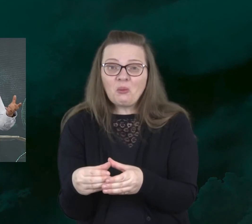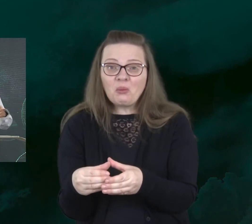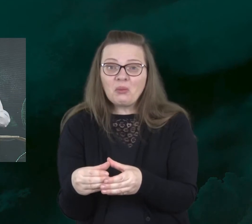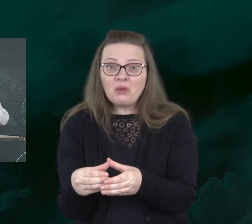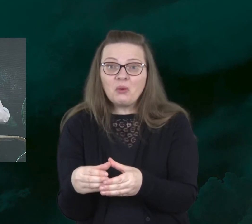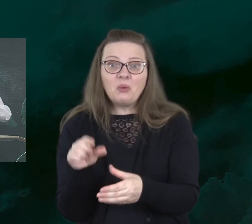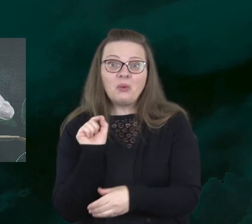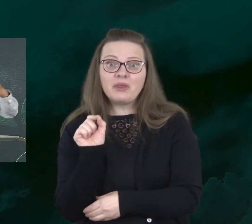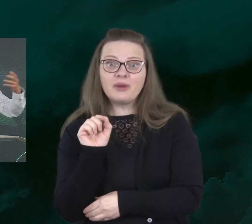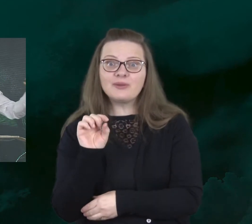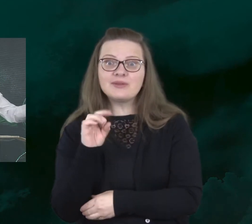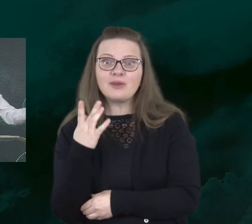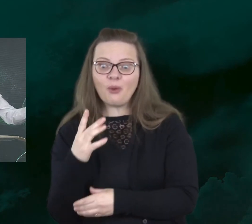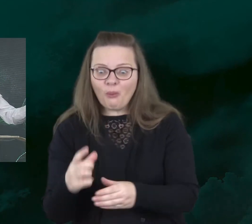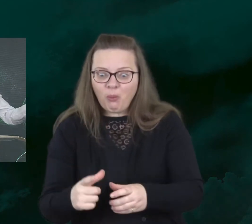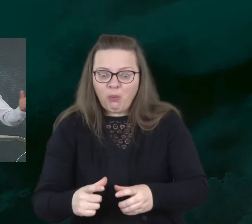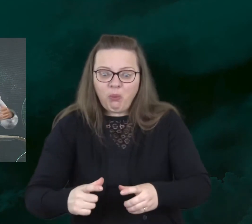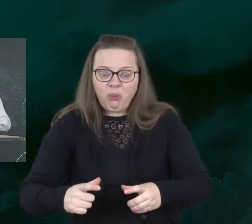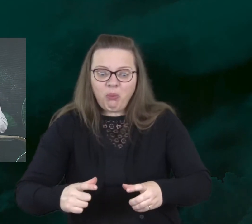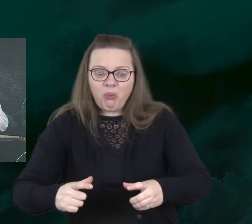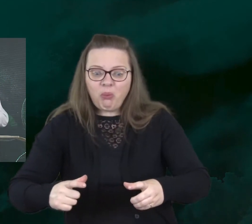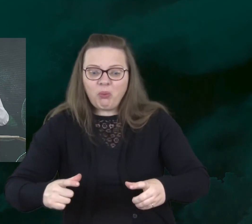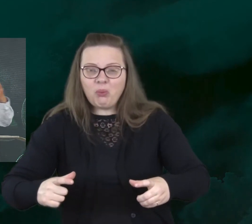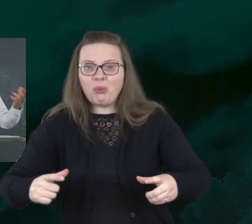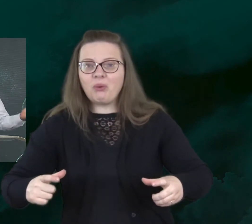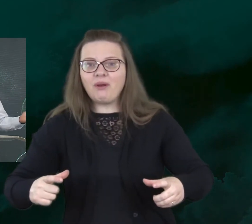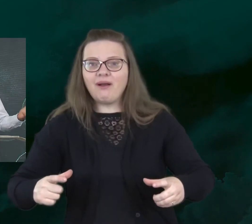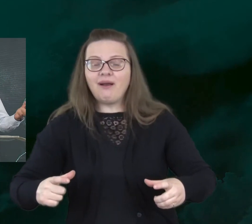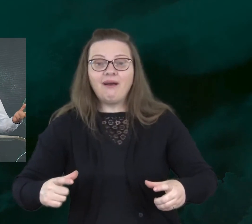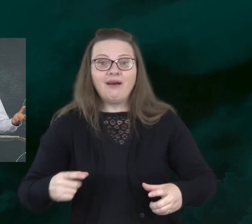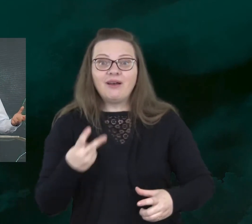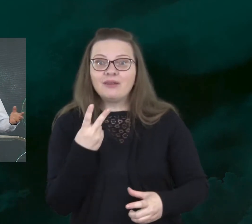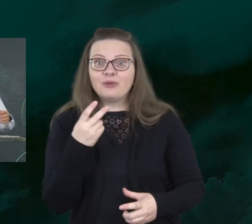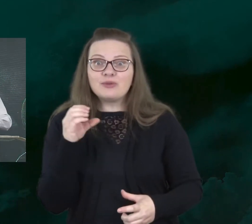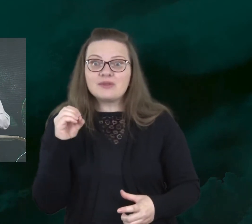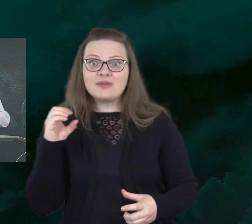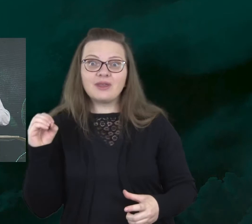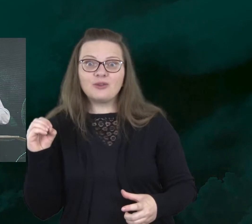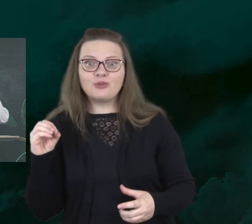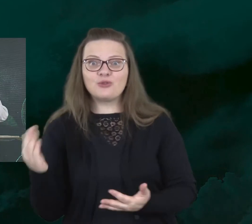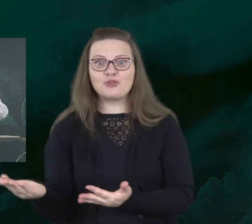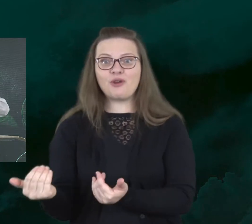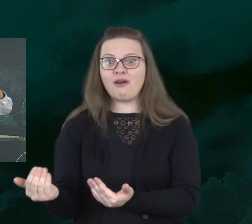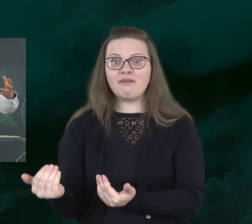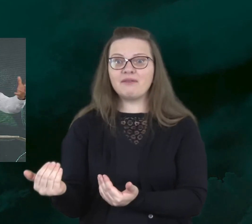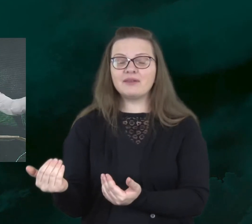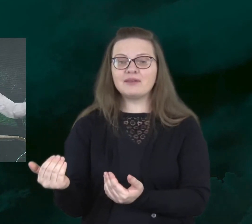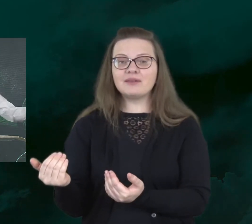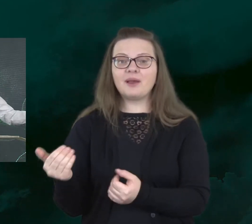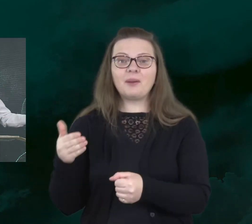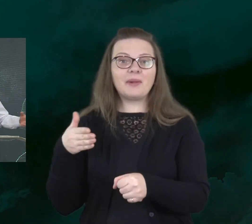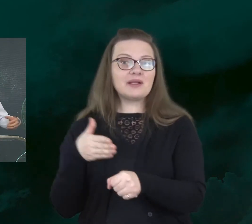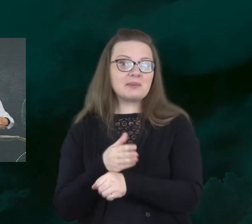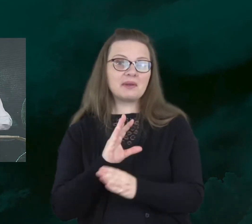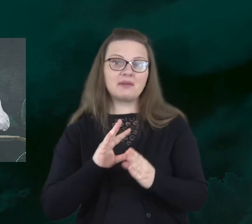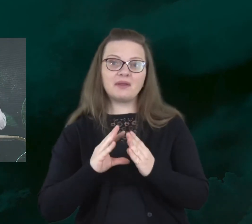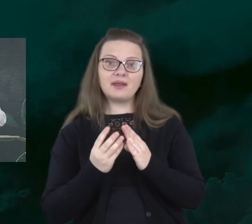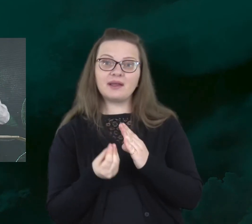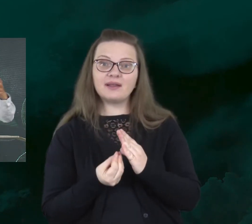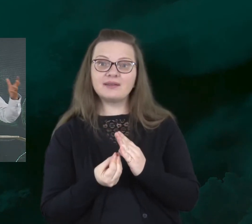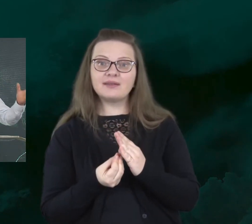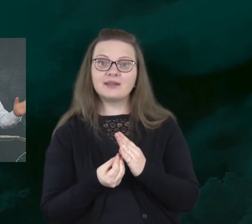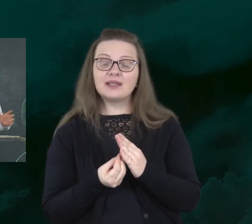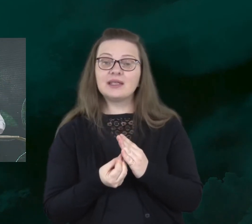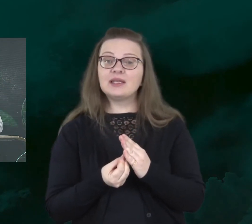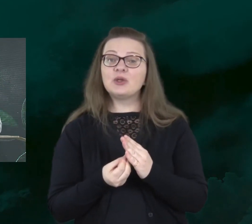pouco tempo, eles eram 200 ou mais de 200. E assim isso se espalhou, né, pelo Brasil todo e